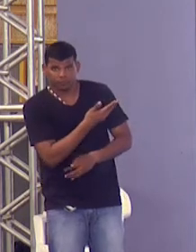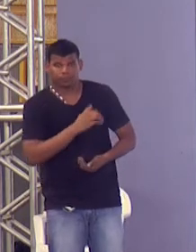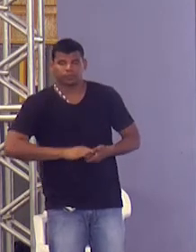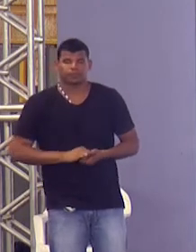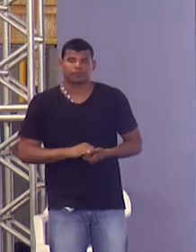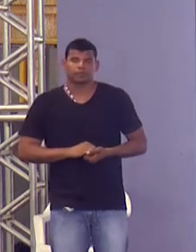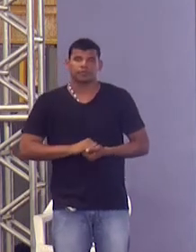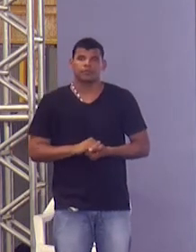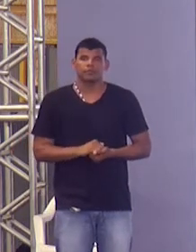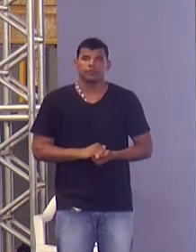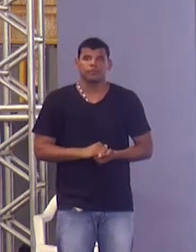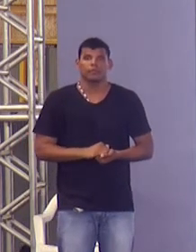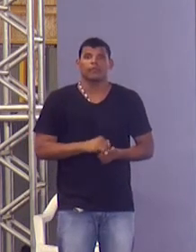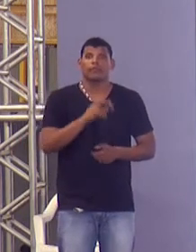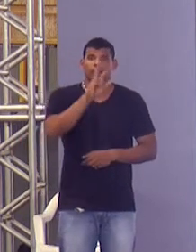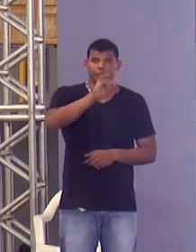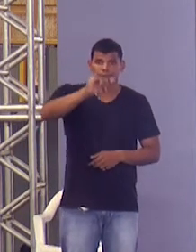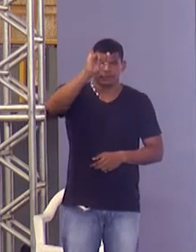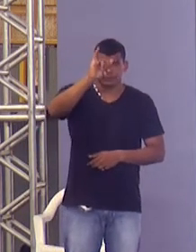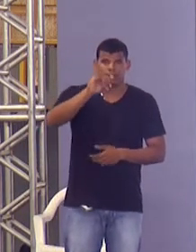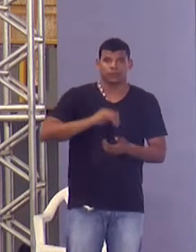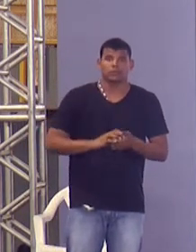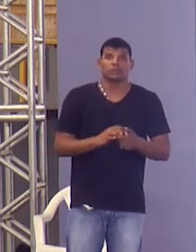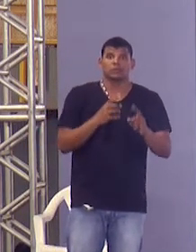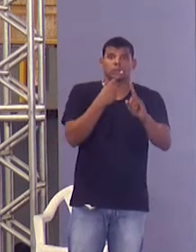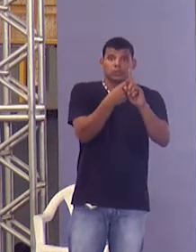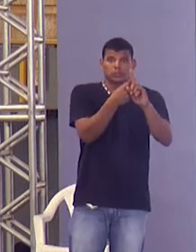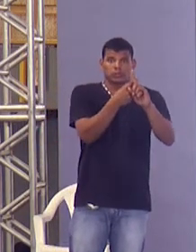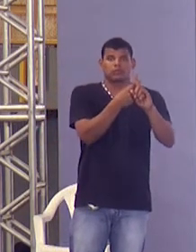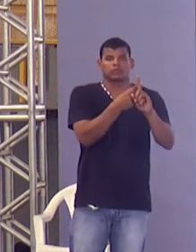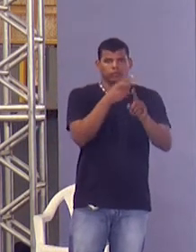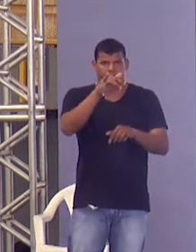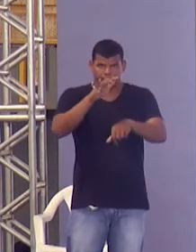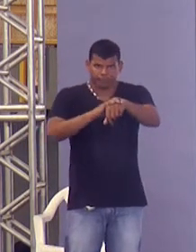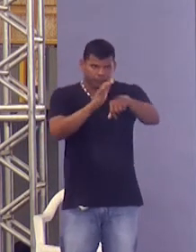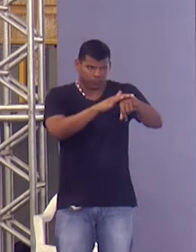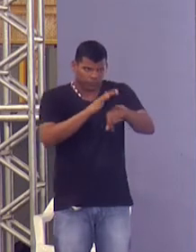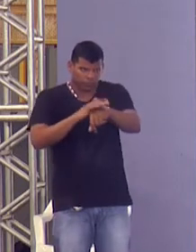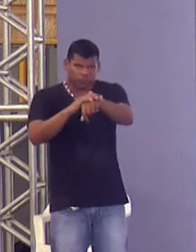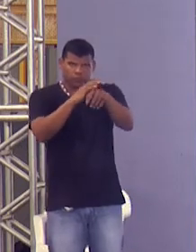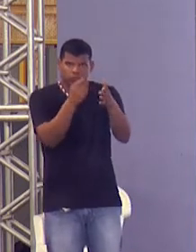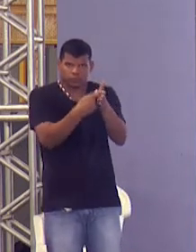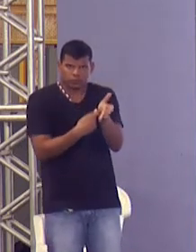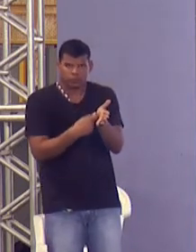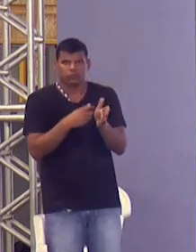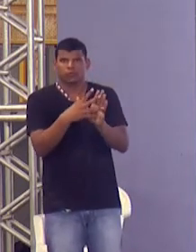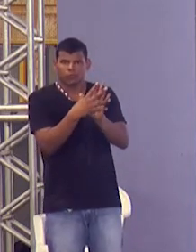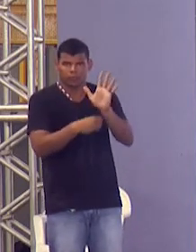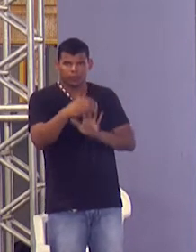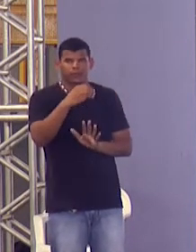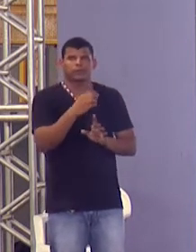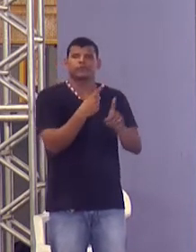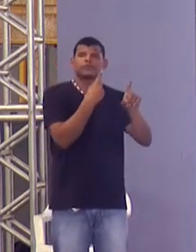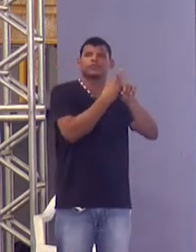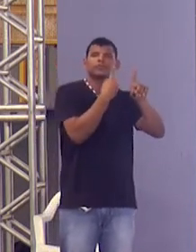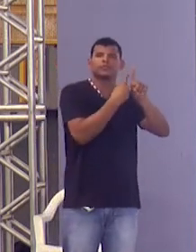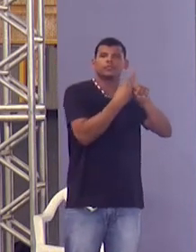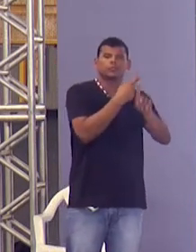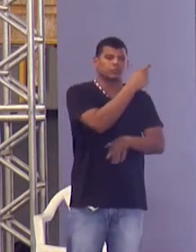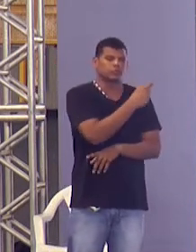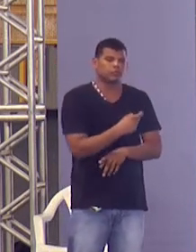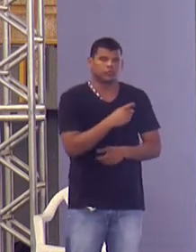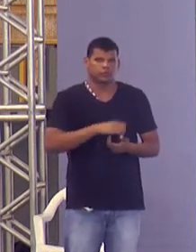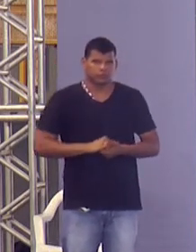agora. Você vai escrever assim, x. Escreva aí, x. X é o número que ela